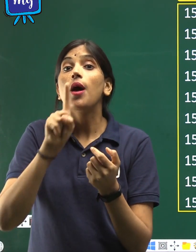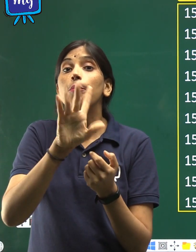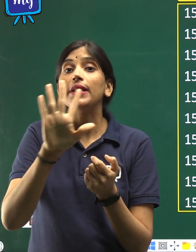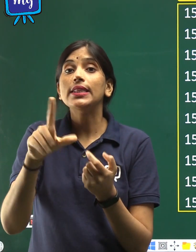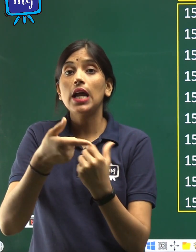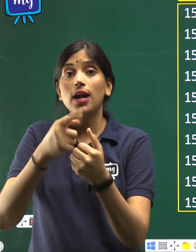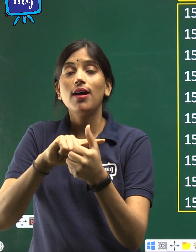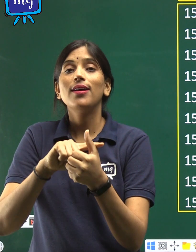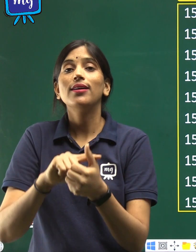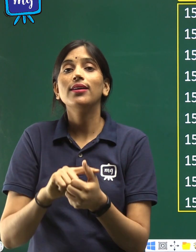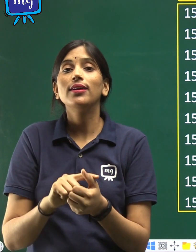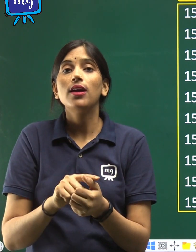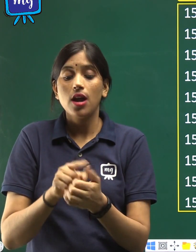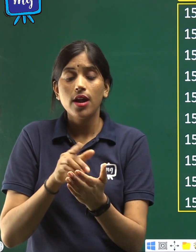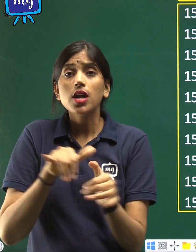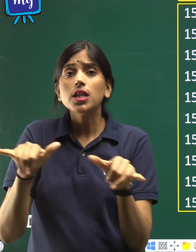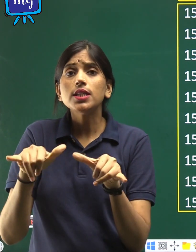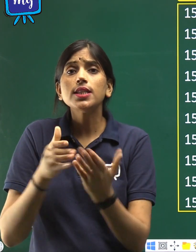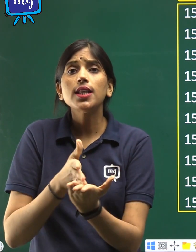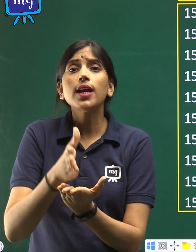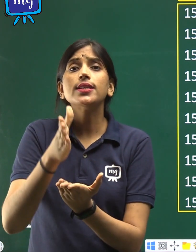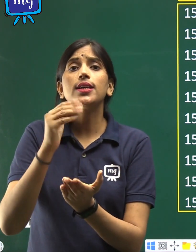का। इसी तरह से